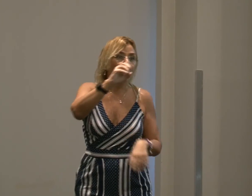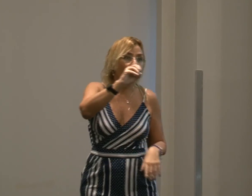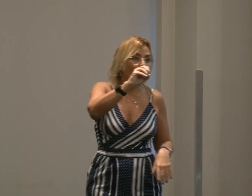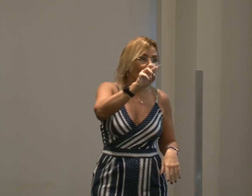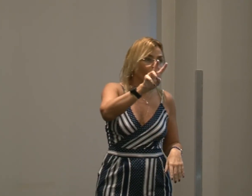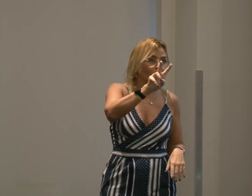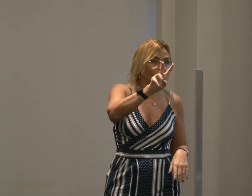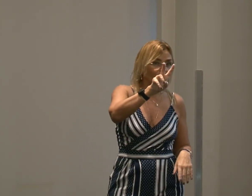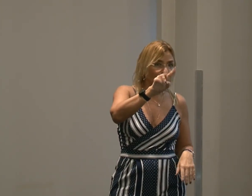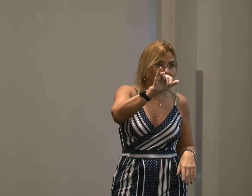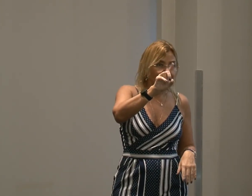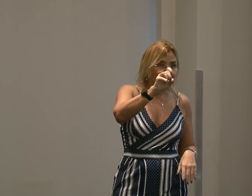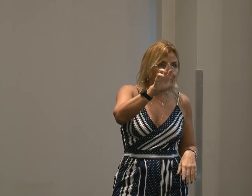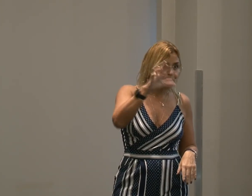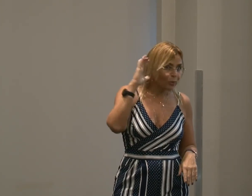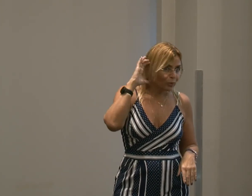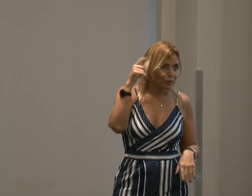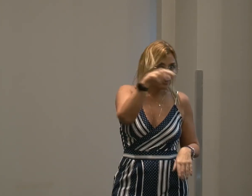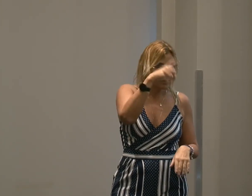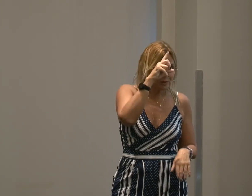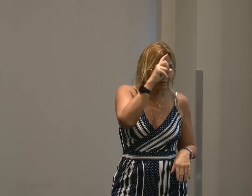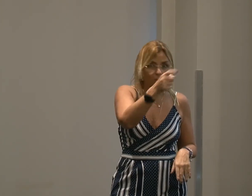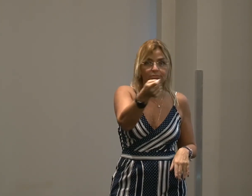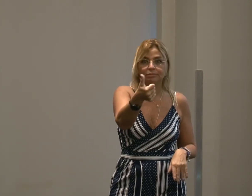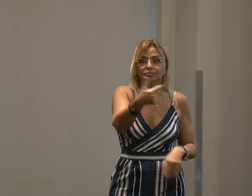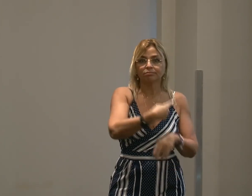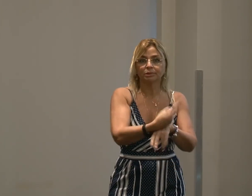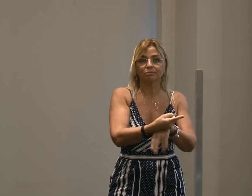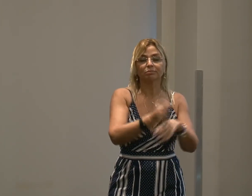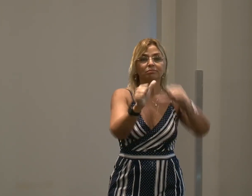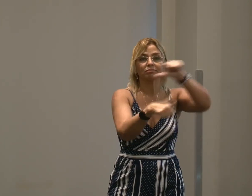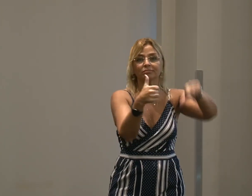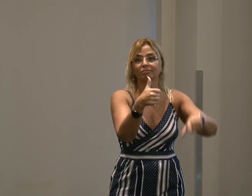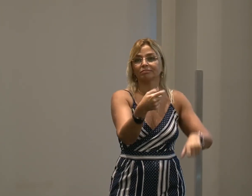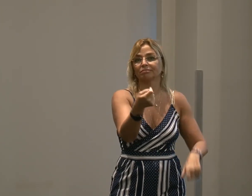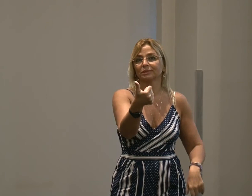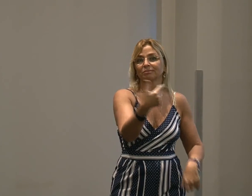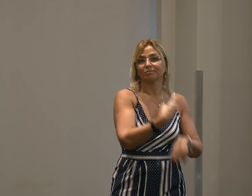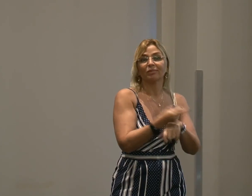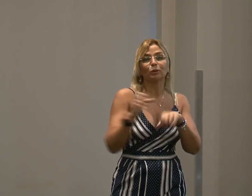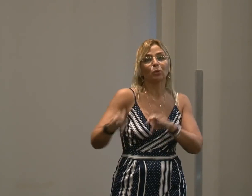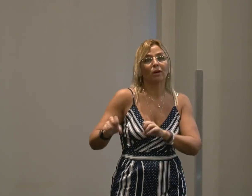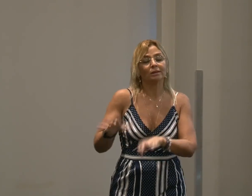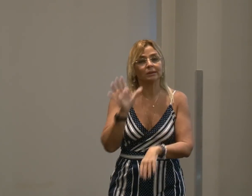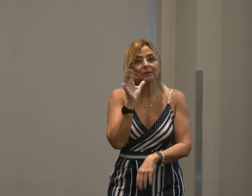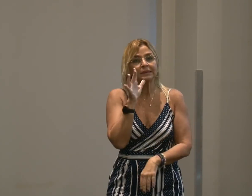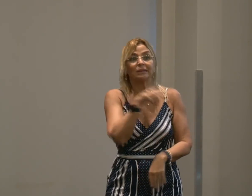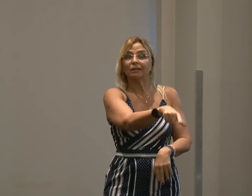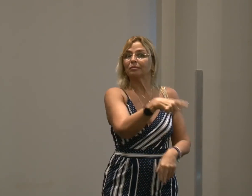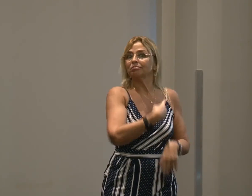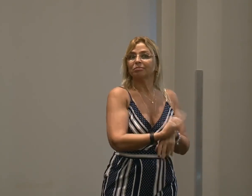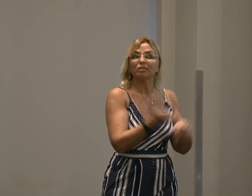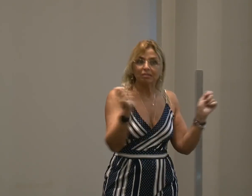questões linguísticas, que é por onde todos os surdos se enveredam, a gente tem que entender que a área da saúde precisa,